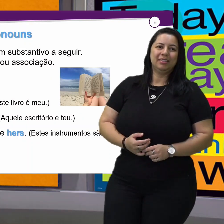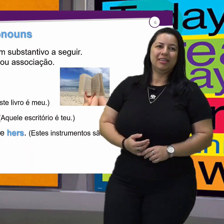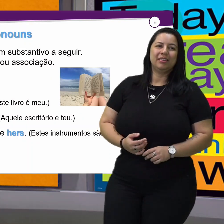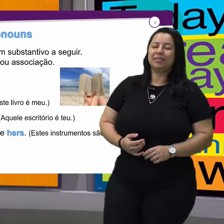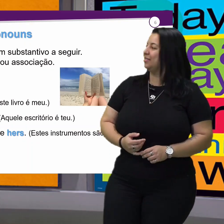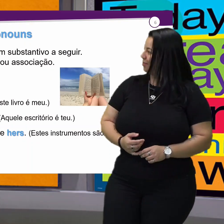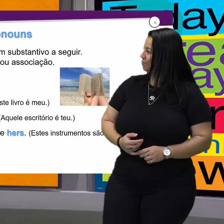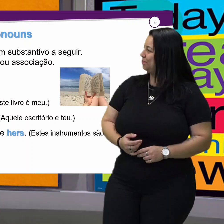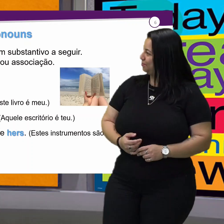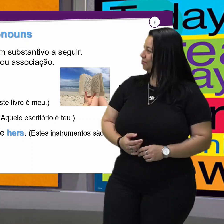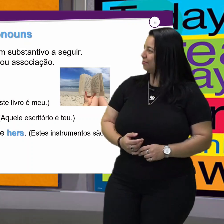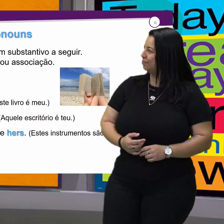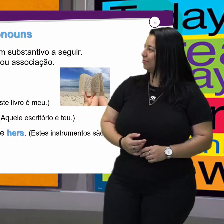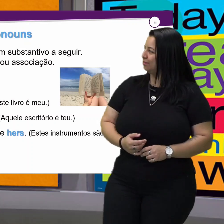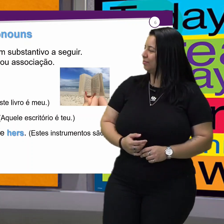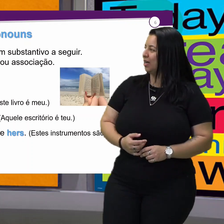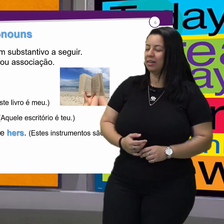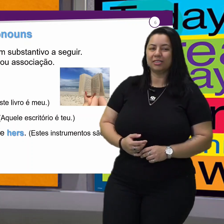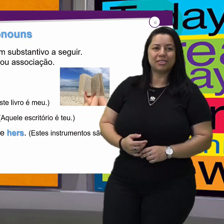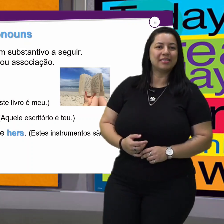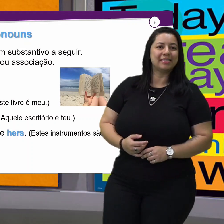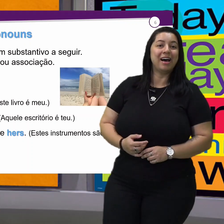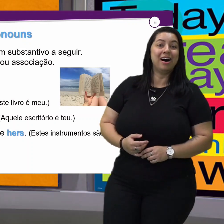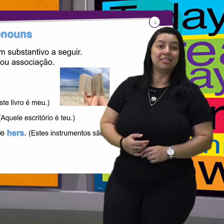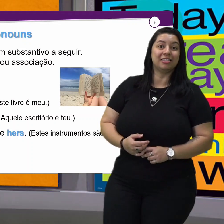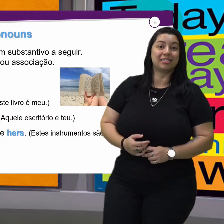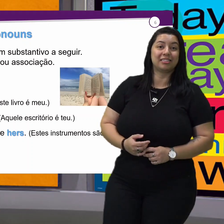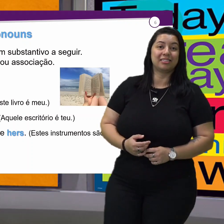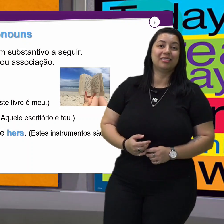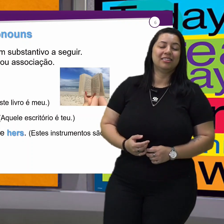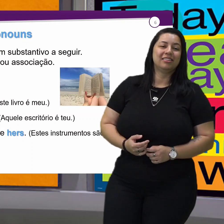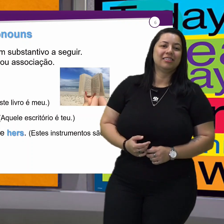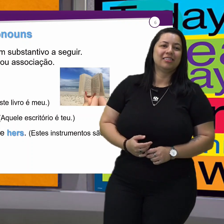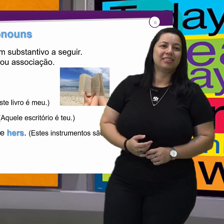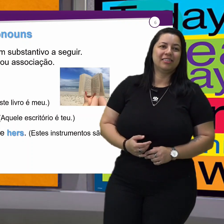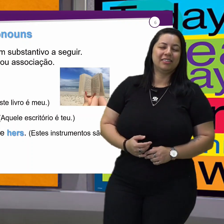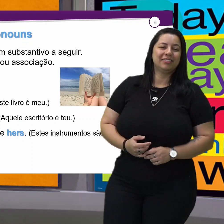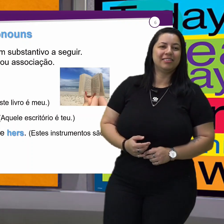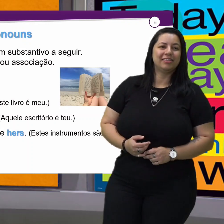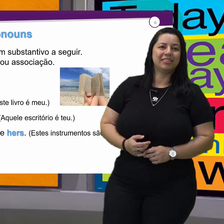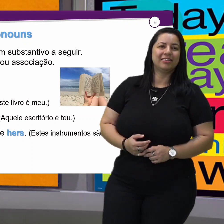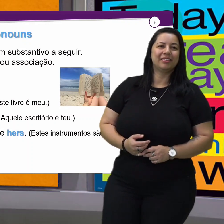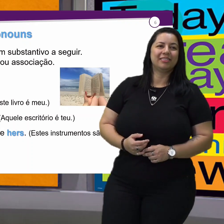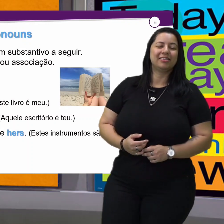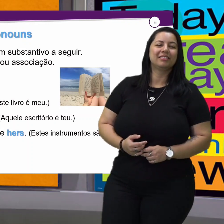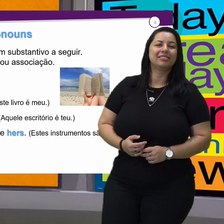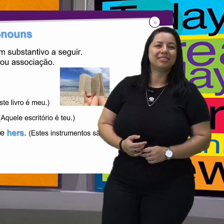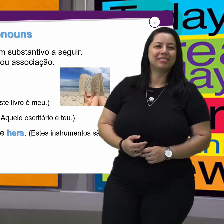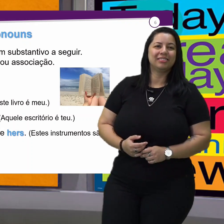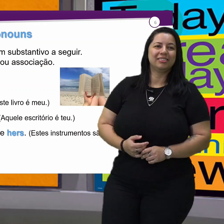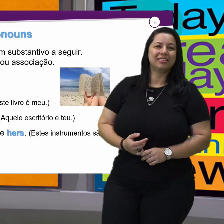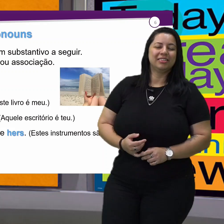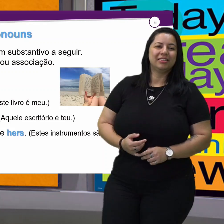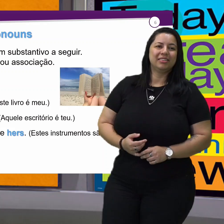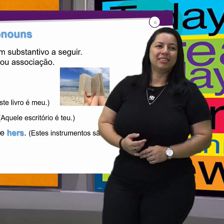tua, e sabe-se lá mais do que, sempre vem, no caso agora, antes. O que não acontecia lá nos adjetivos possessivos, onde